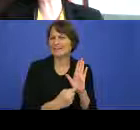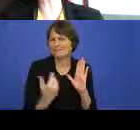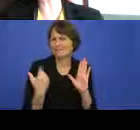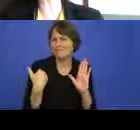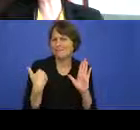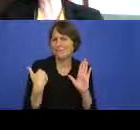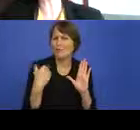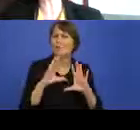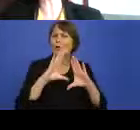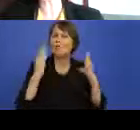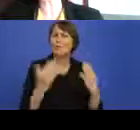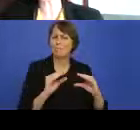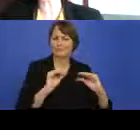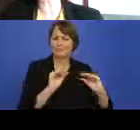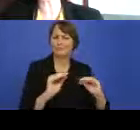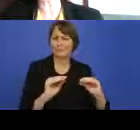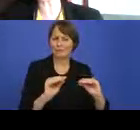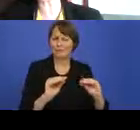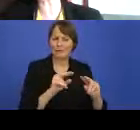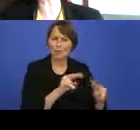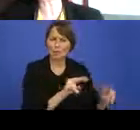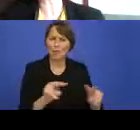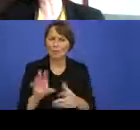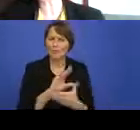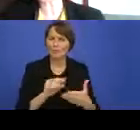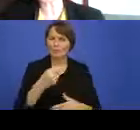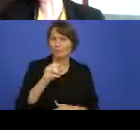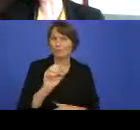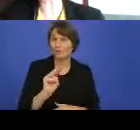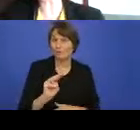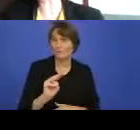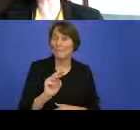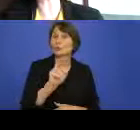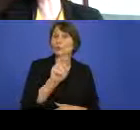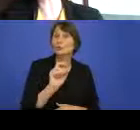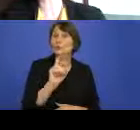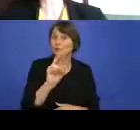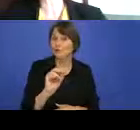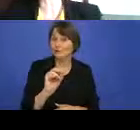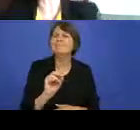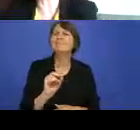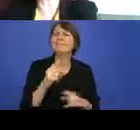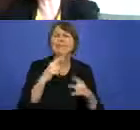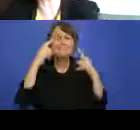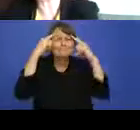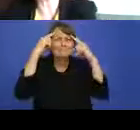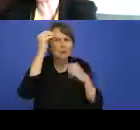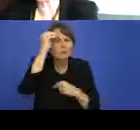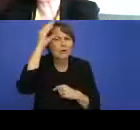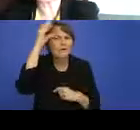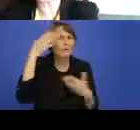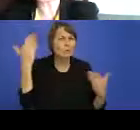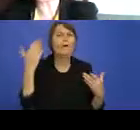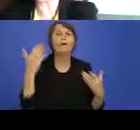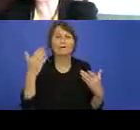adopté, comme dans le rapport de 2020, un concept large de l'inclusion qui avait déjà